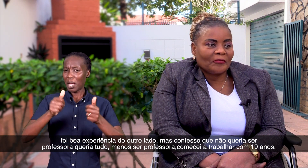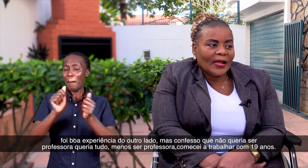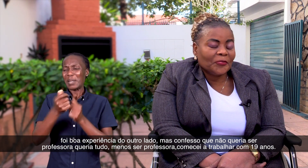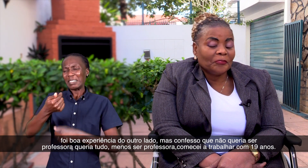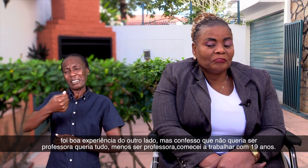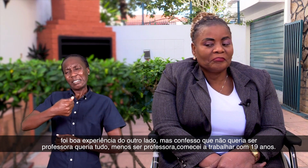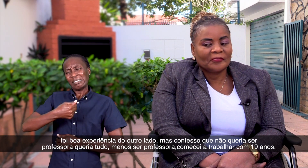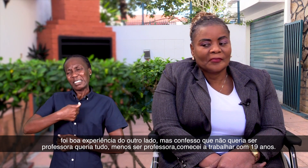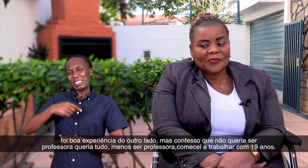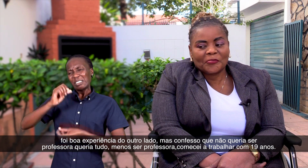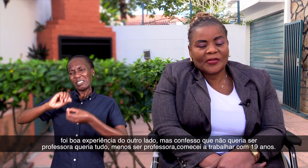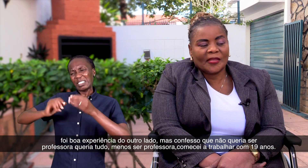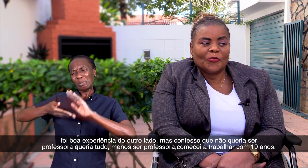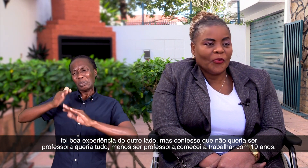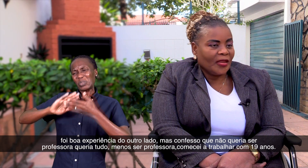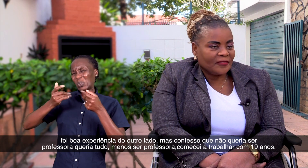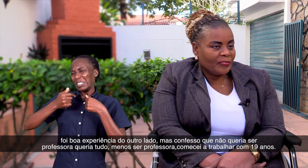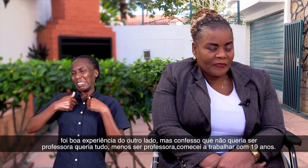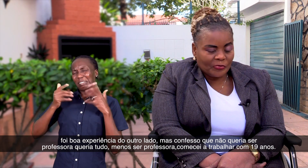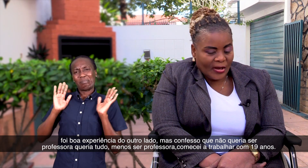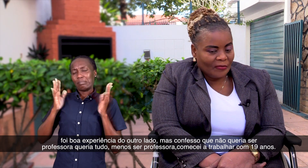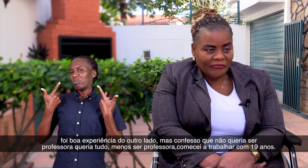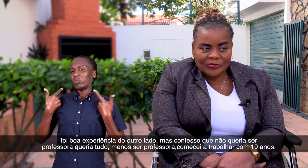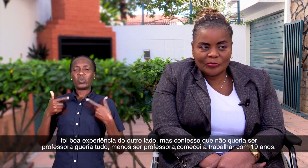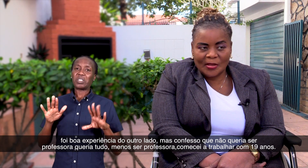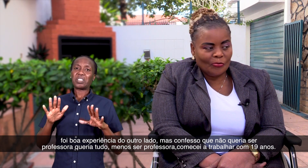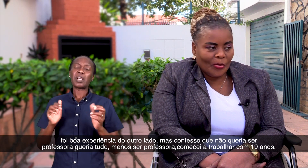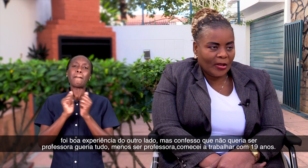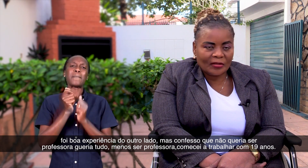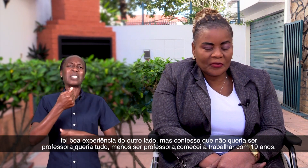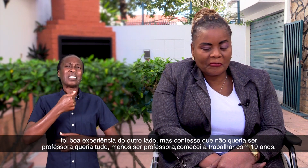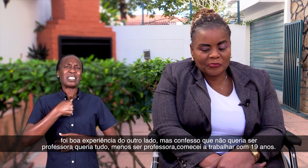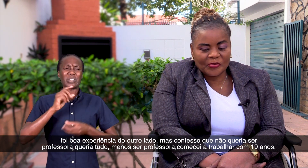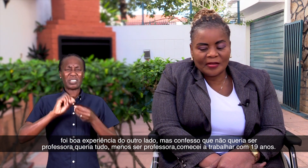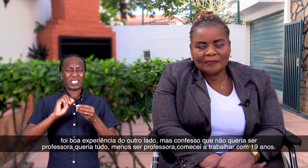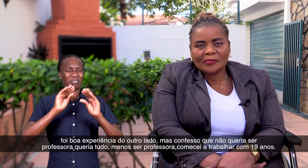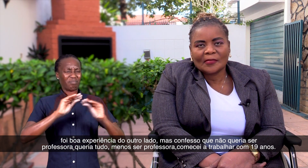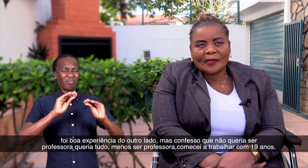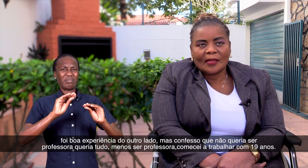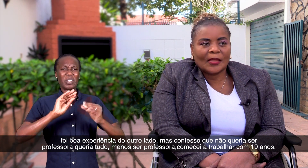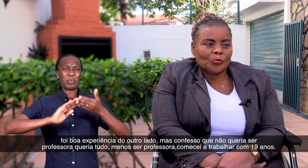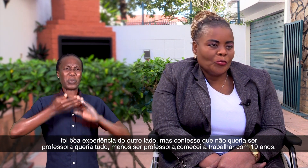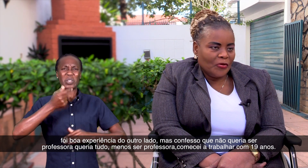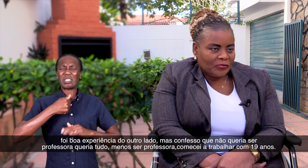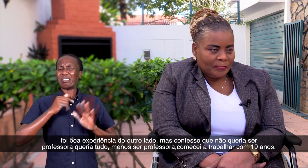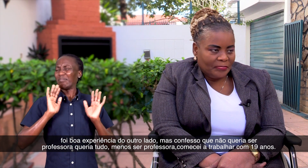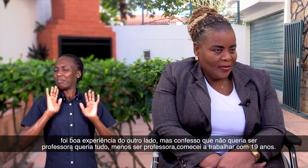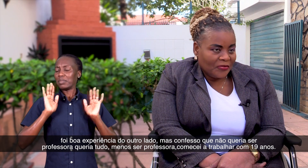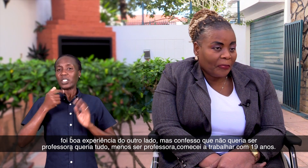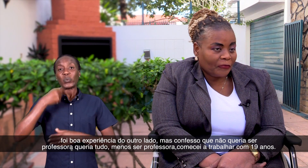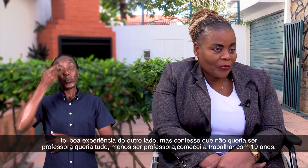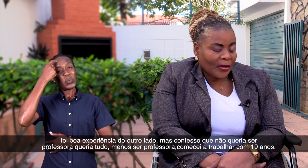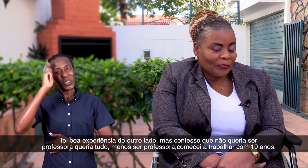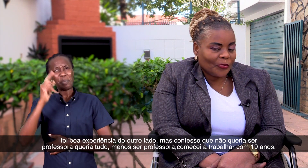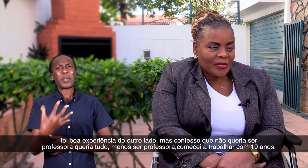boa, por um lado, porque eu não queria ser professora. Confesso que eu não queria ser professora. Queria tudo menos